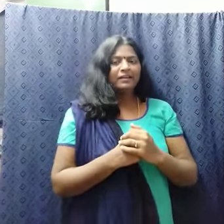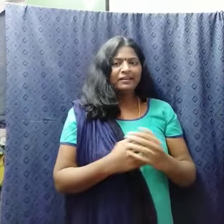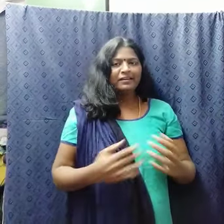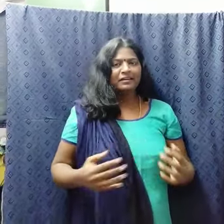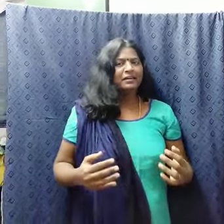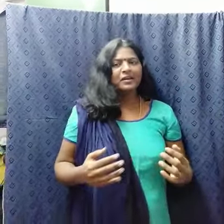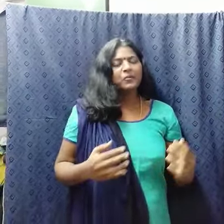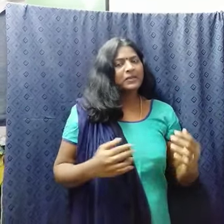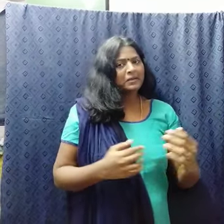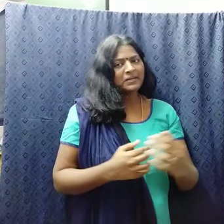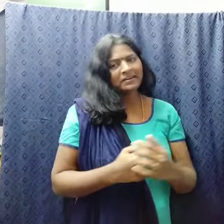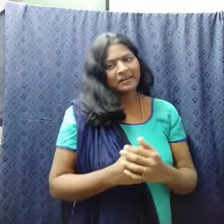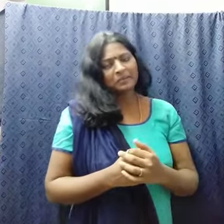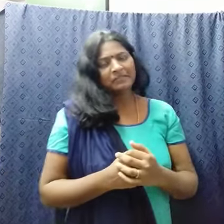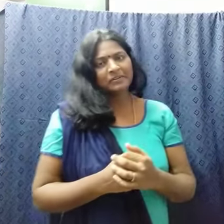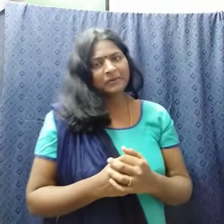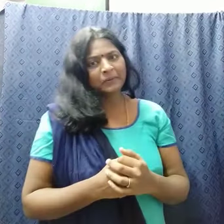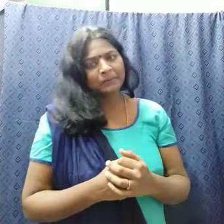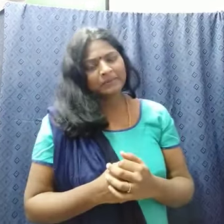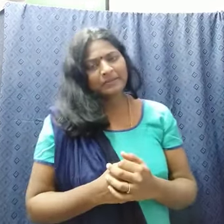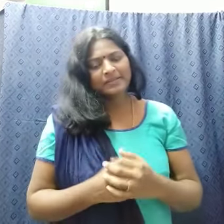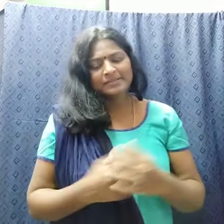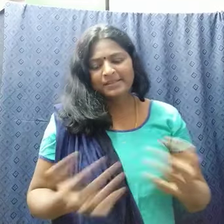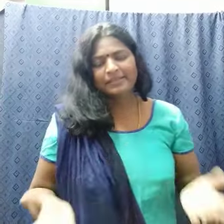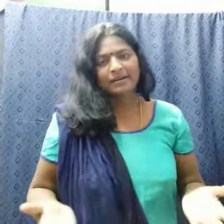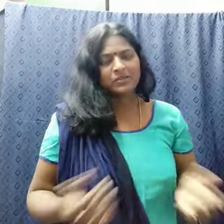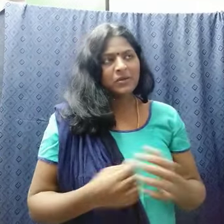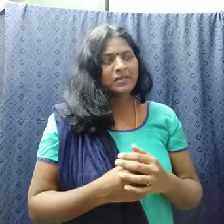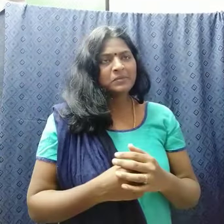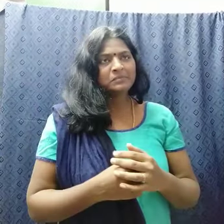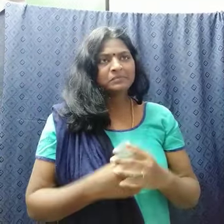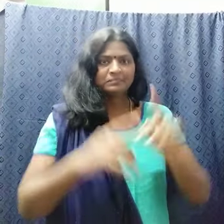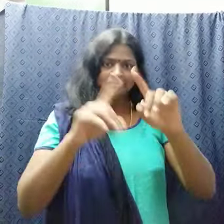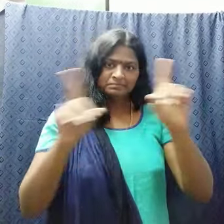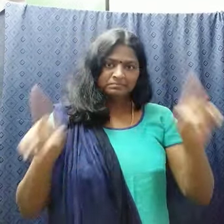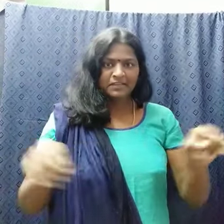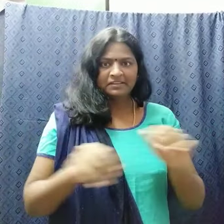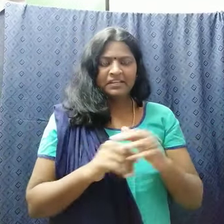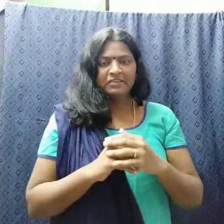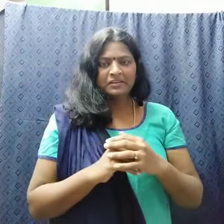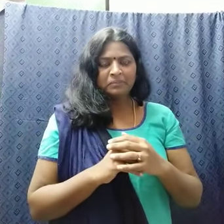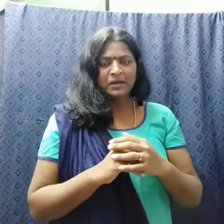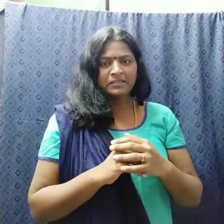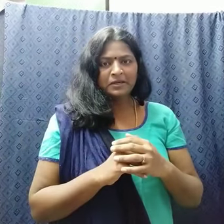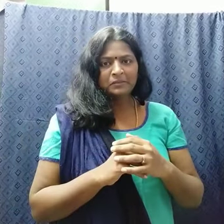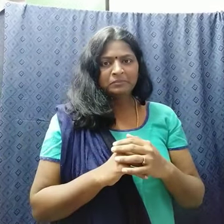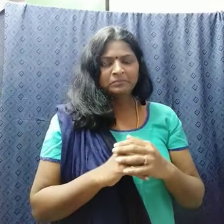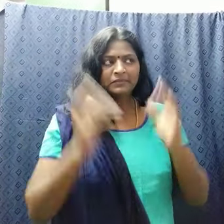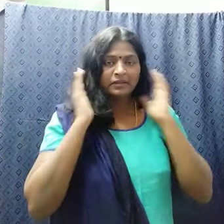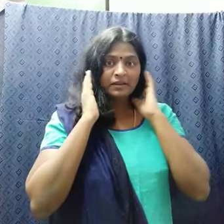இன்னைக்கு நம்மளுடைய தமிழ்நாட்டில் பார்த்துட்டு இருக்கோம், செய்தித்தாள் திறந்தாலும் டிவியில பார்த்தாலும் காது